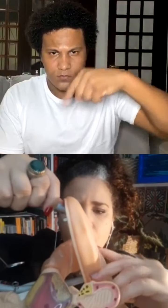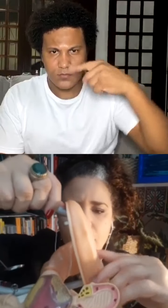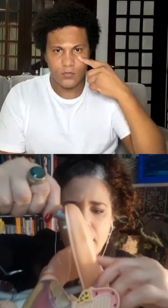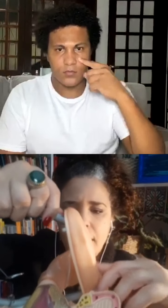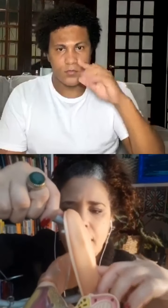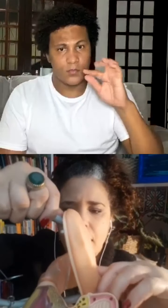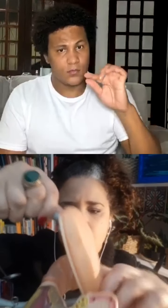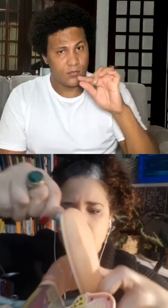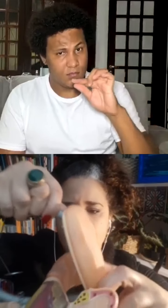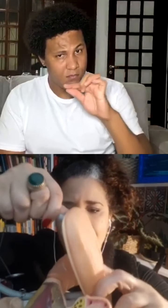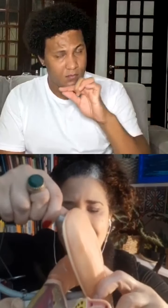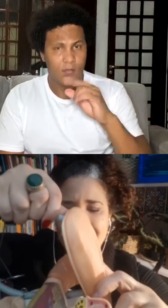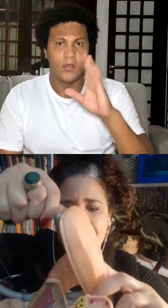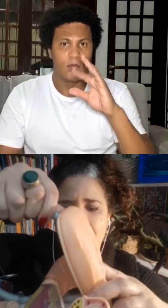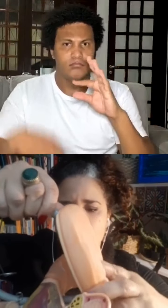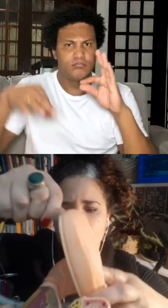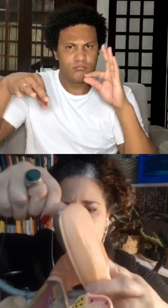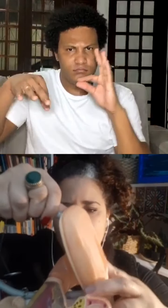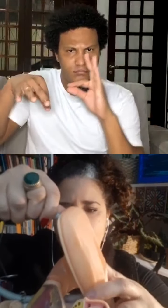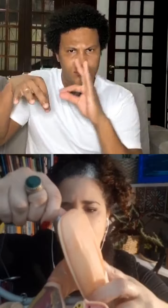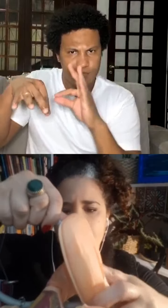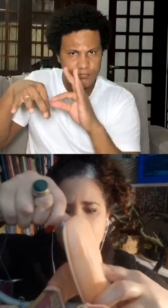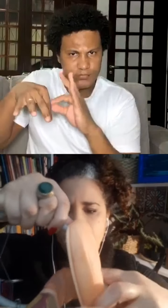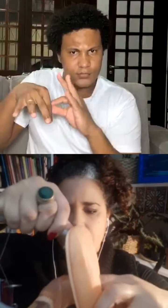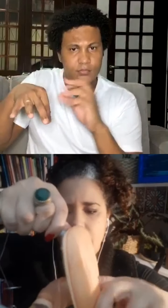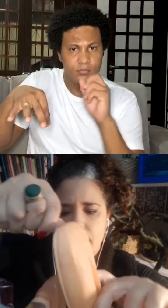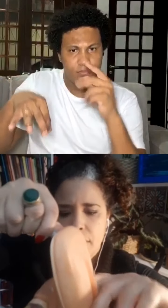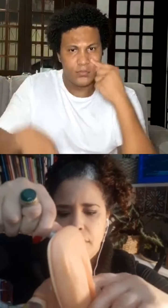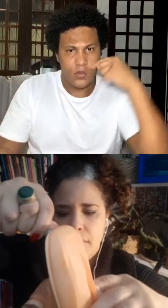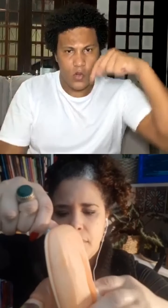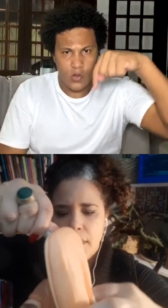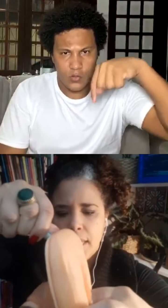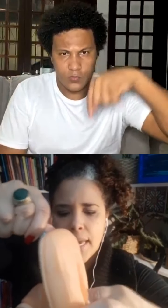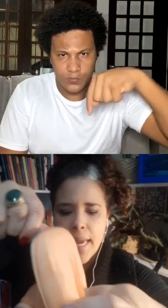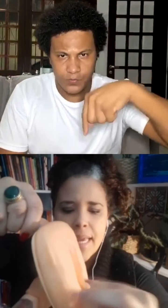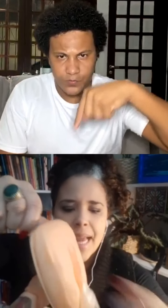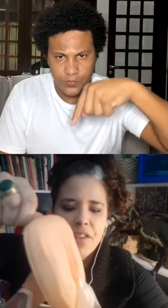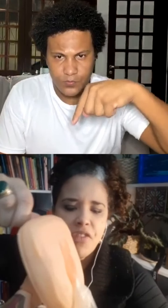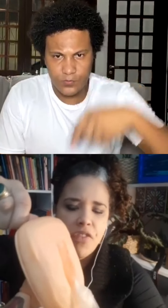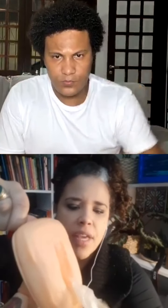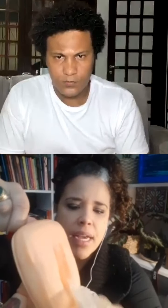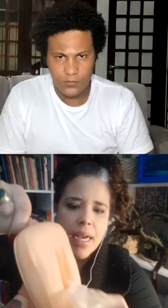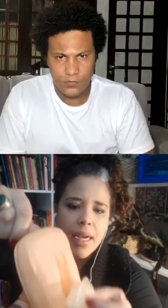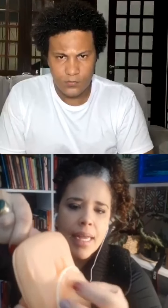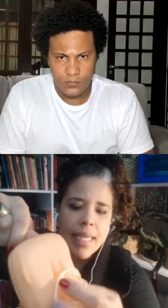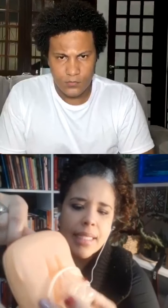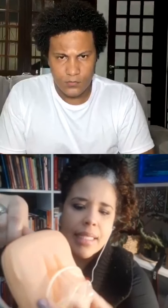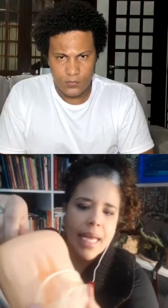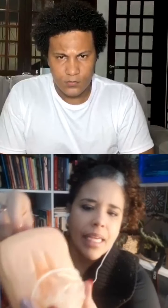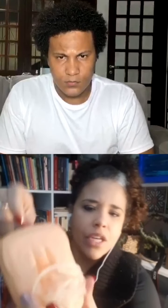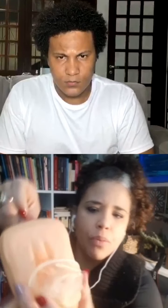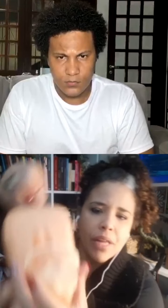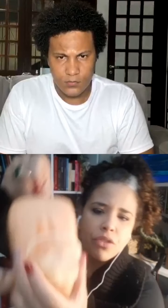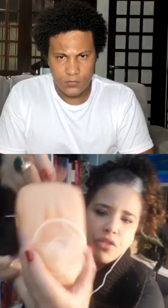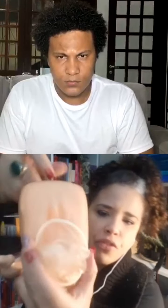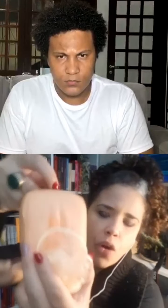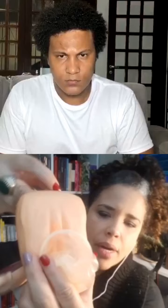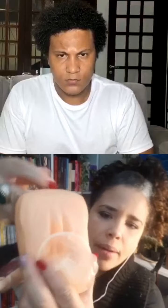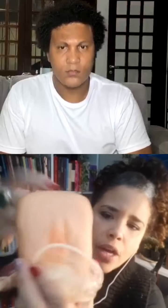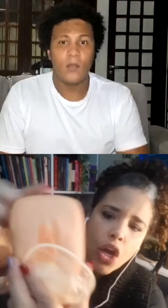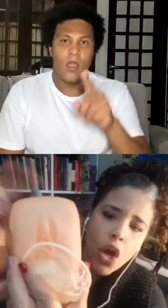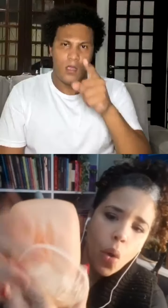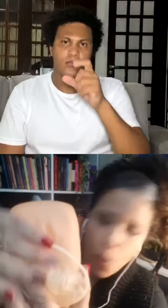com o dedão até onde der. E aí fica esse saquinho pro lado de